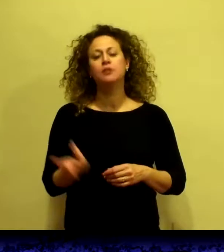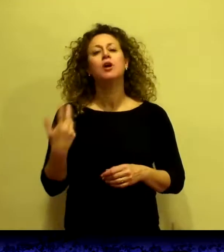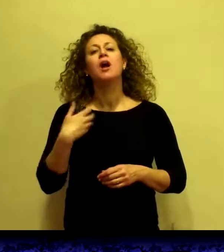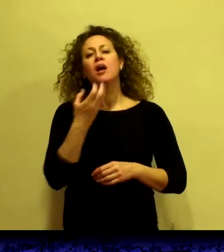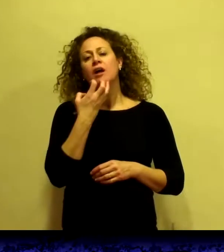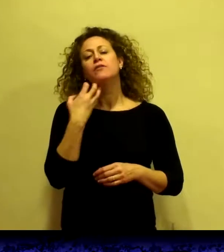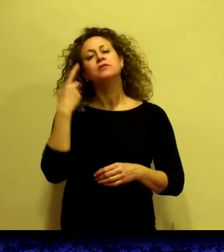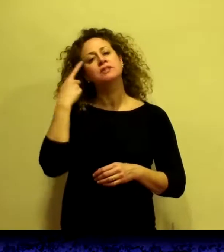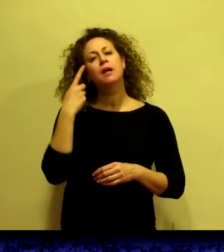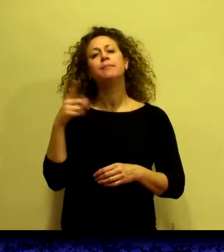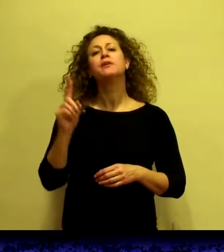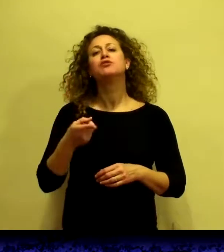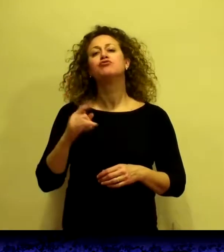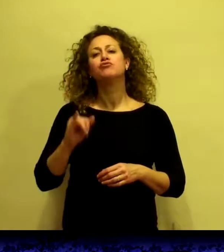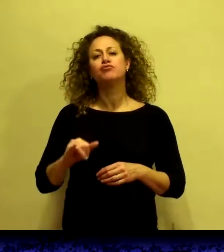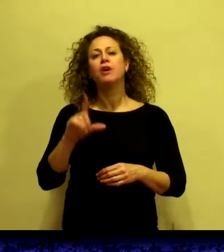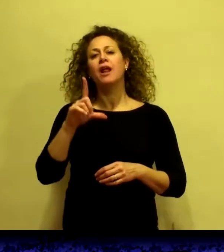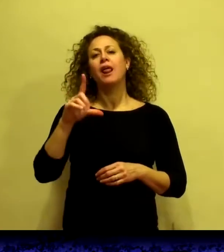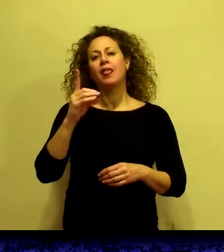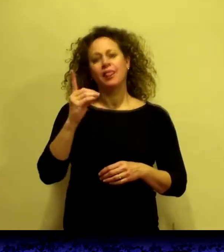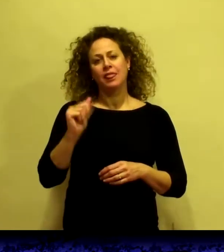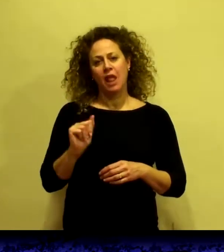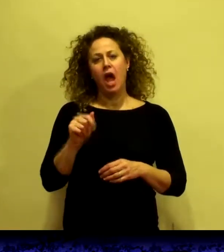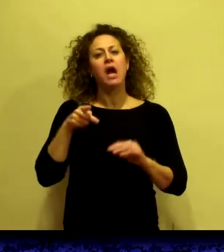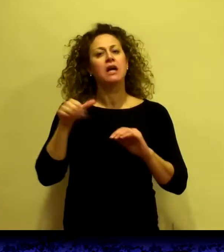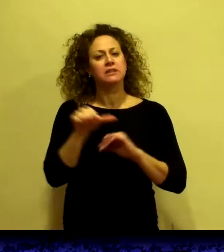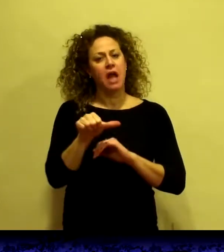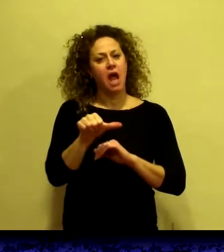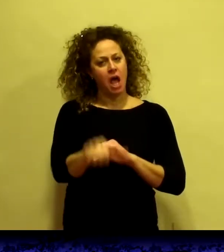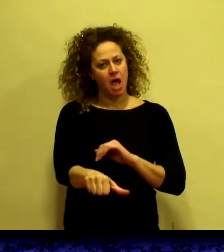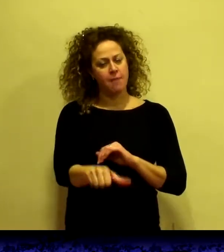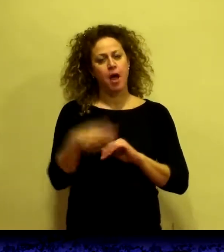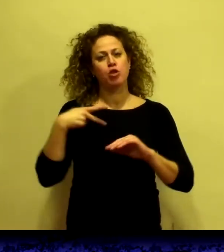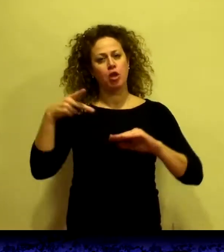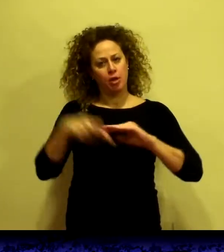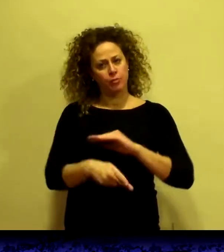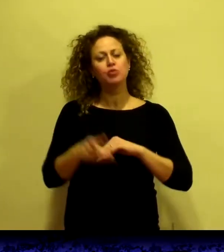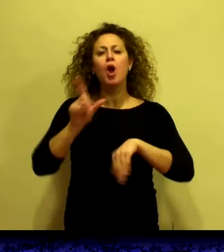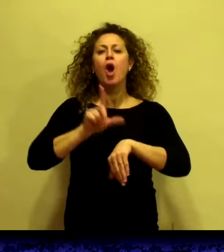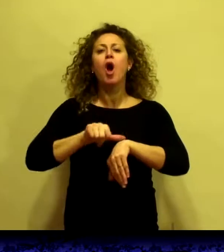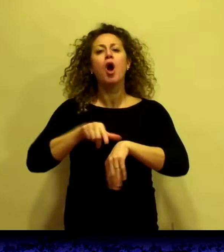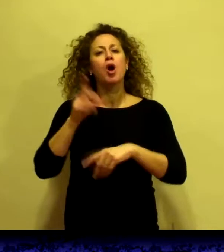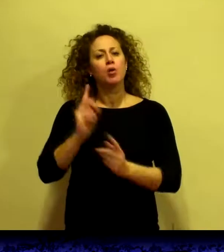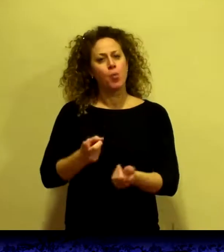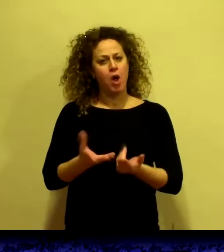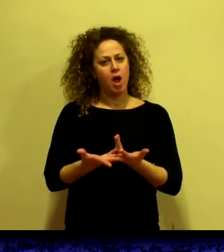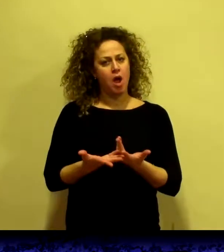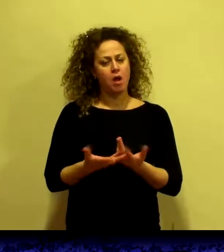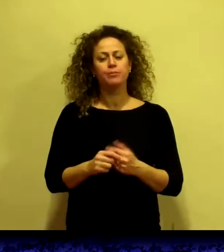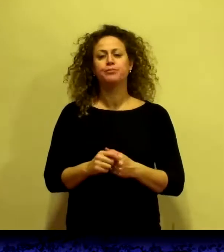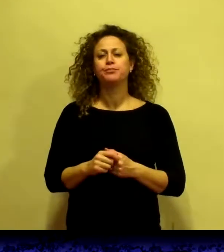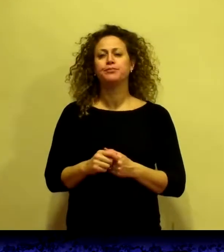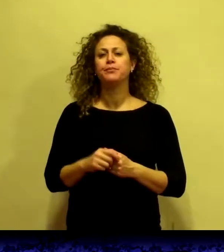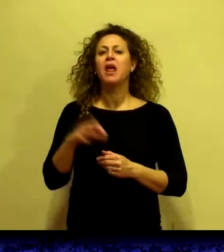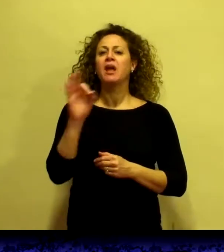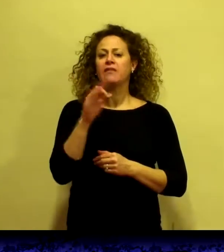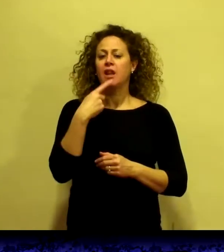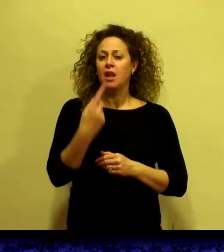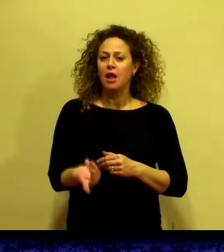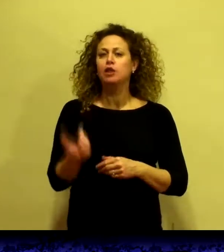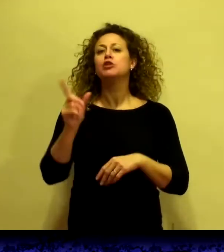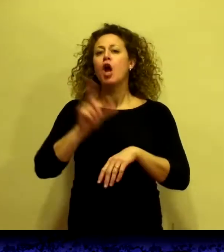della Gilda, da quando sarete aperti, quali saranno? Ma gli orari saranno pomeridiani durante il